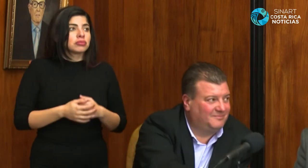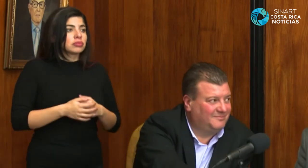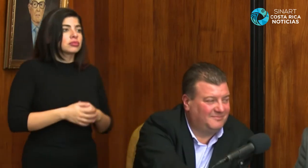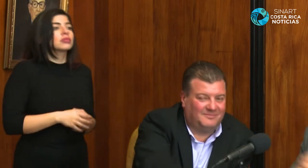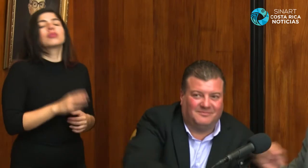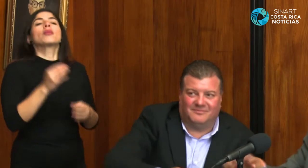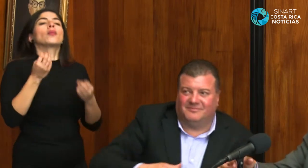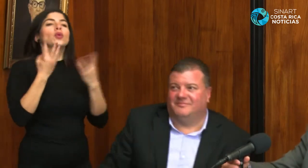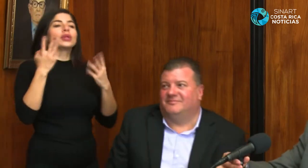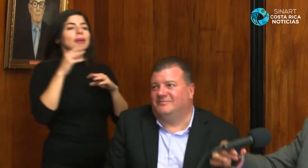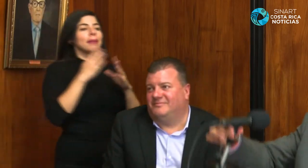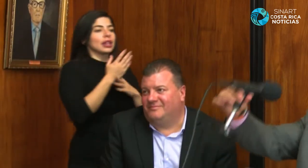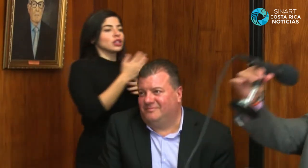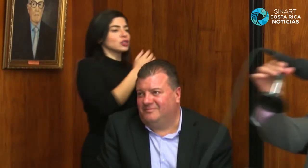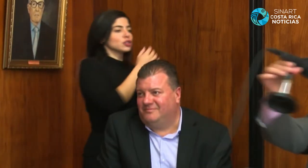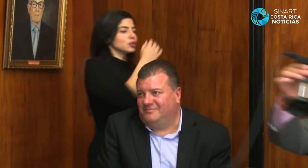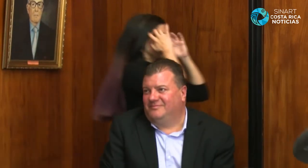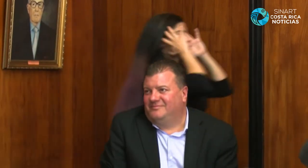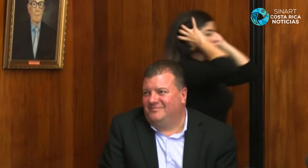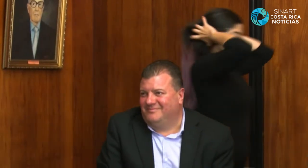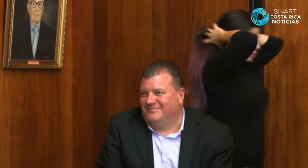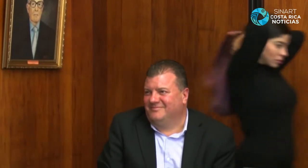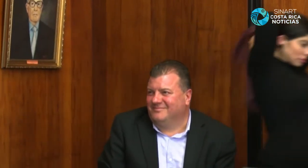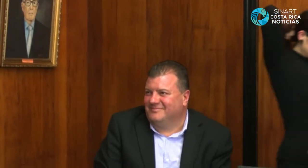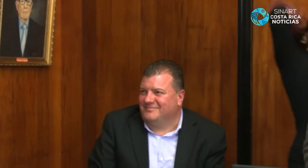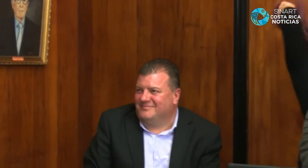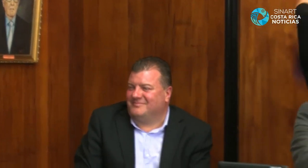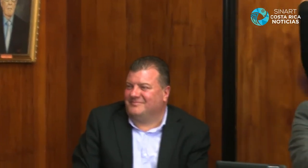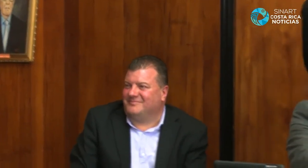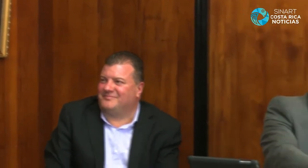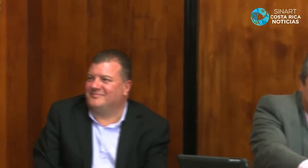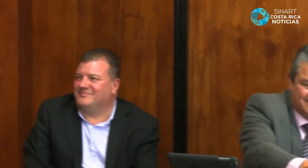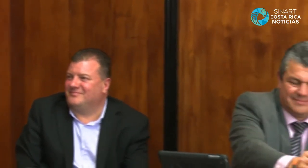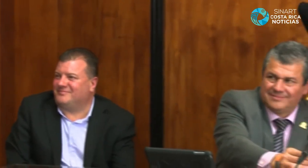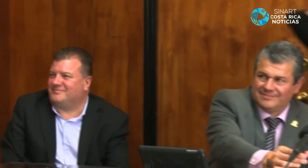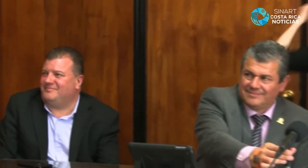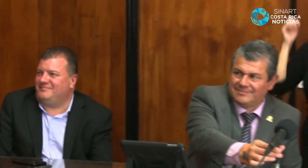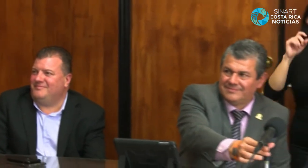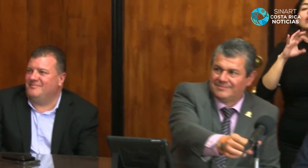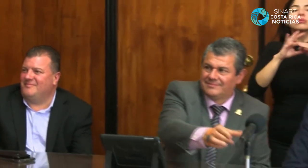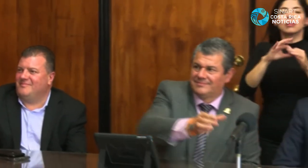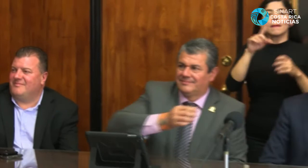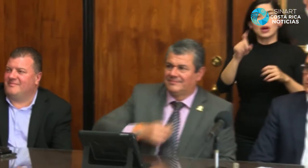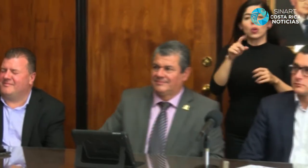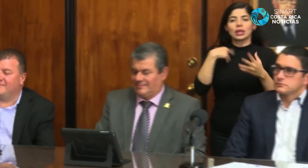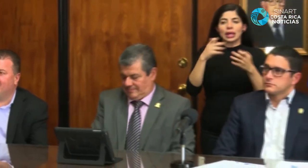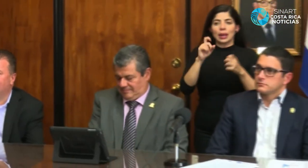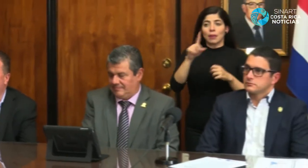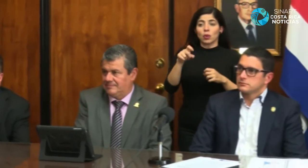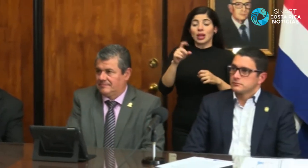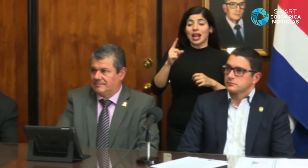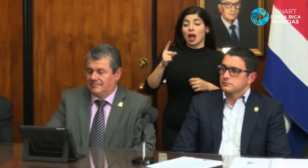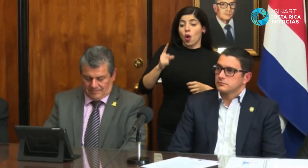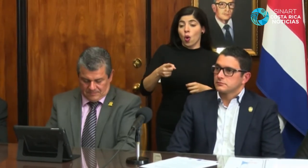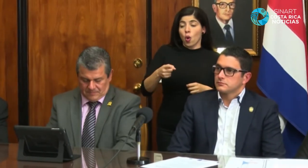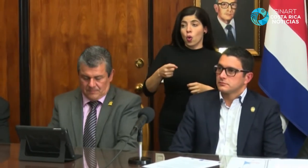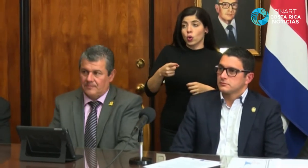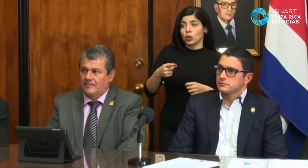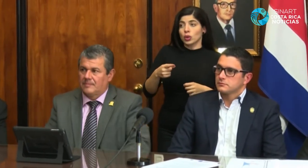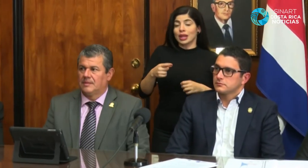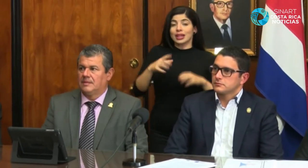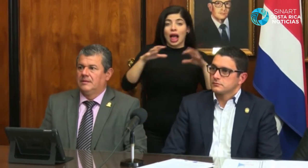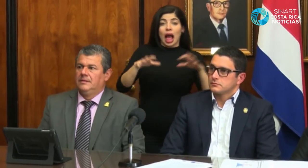Multimedios. Buenas tardes. En relación con las preguntas que queremos plantear, si también la orden de